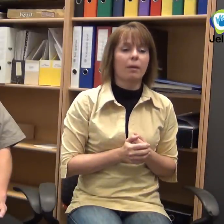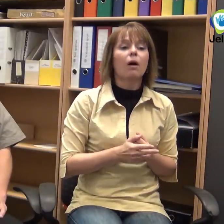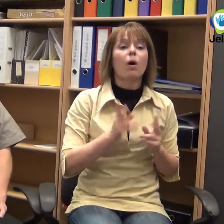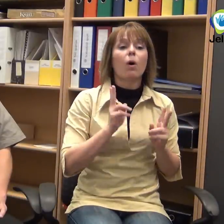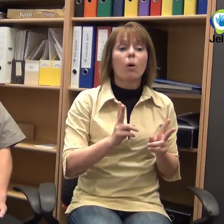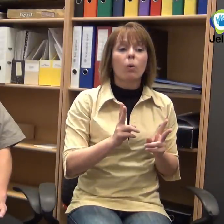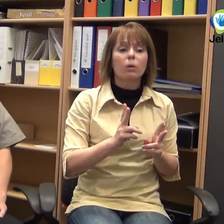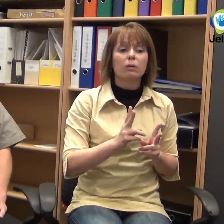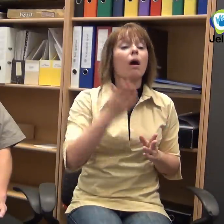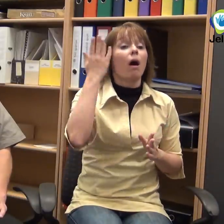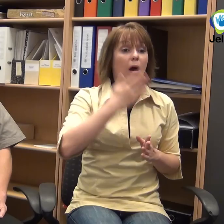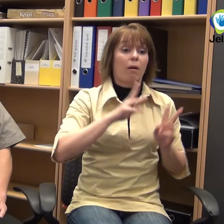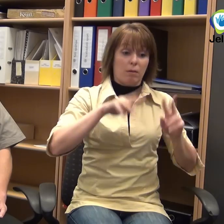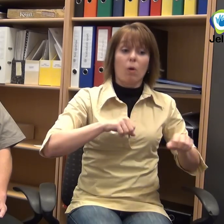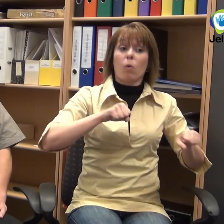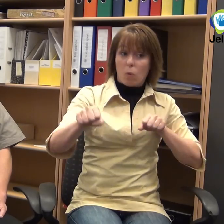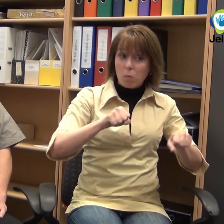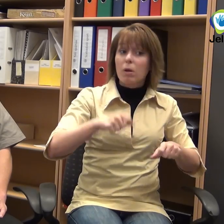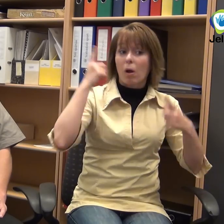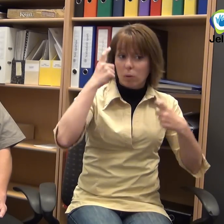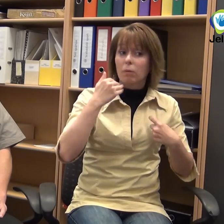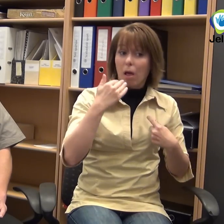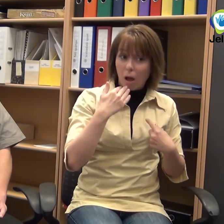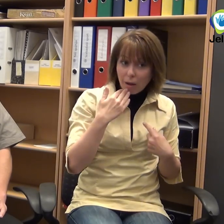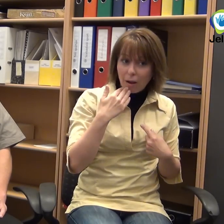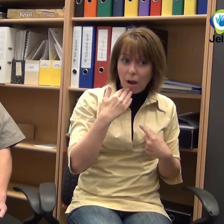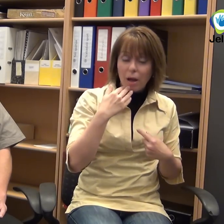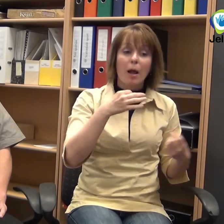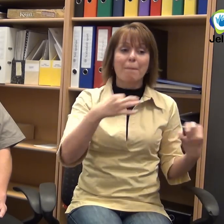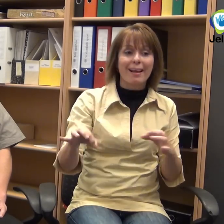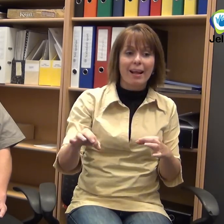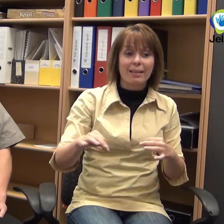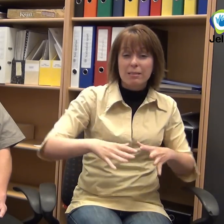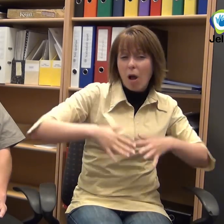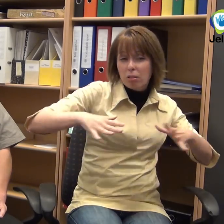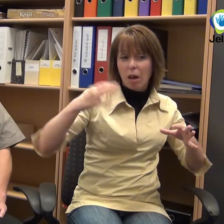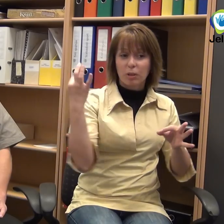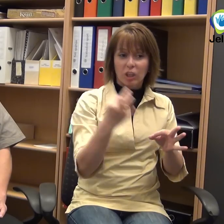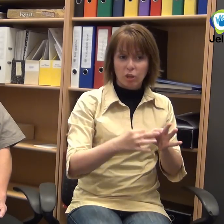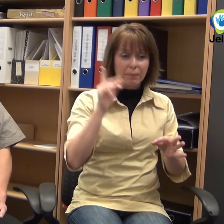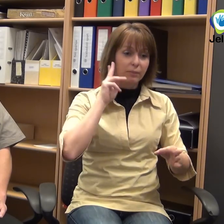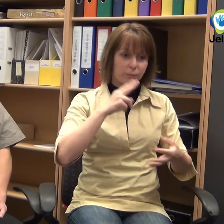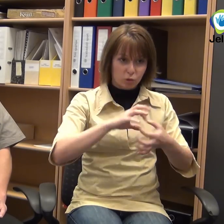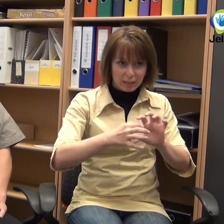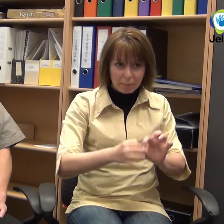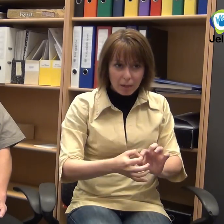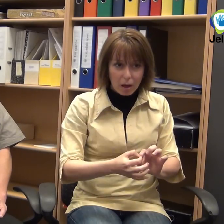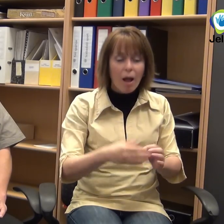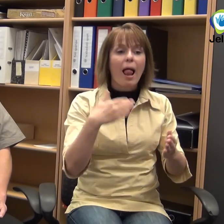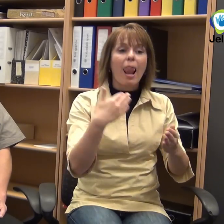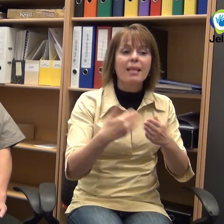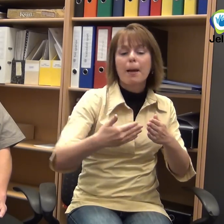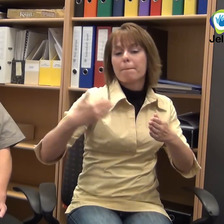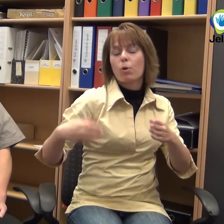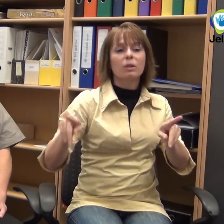hogy ha komolyan gondoljuk azt, hogy megrendezünk egy ilyen nagyságrendű világeseményt, akkor legyen